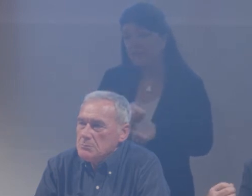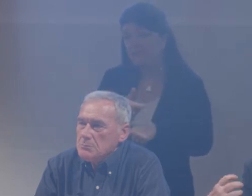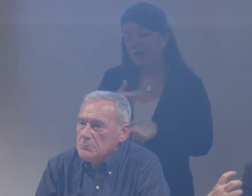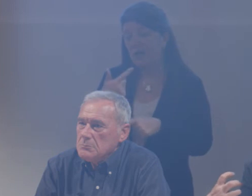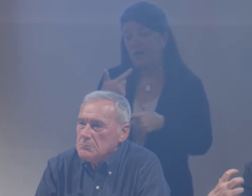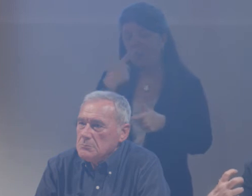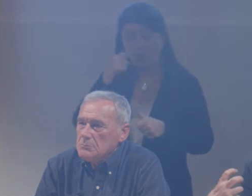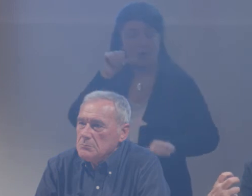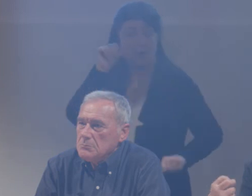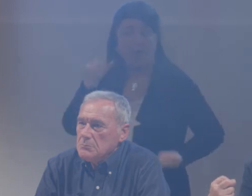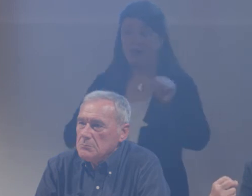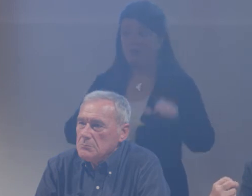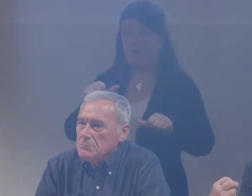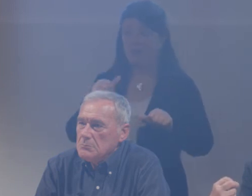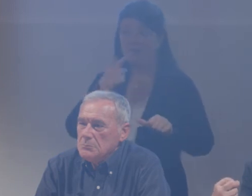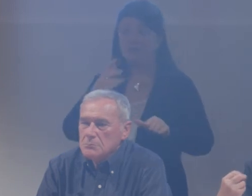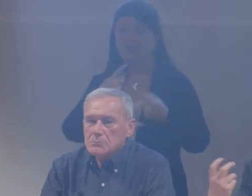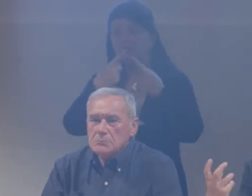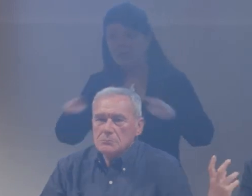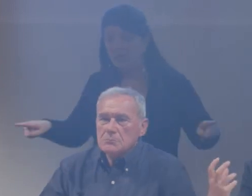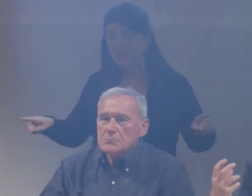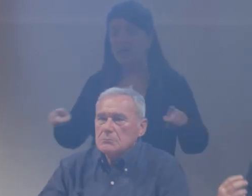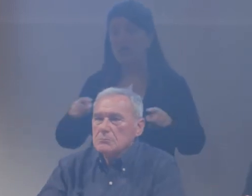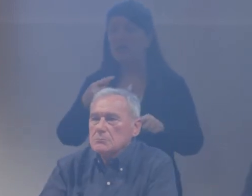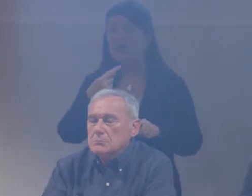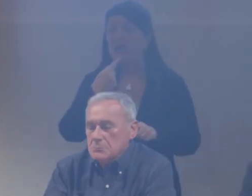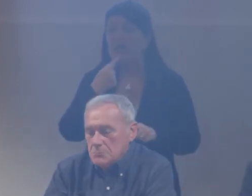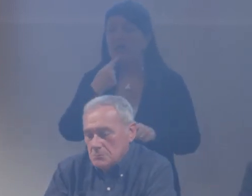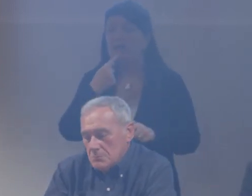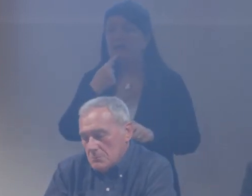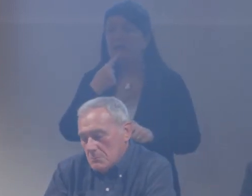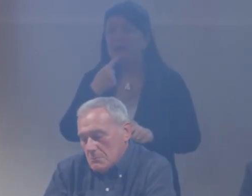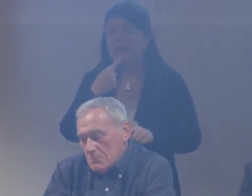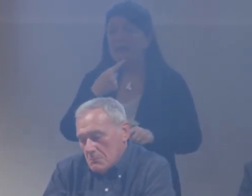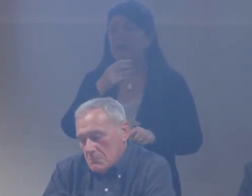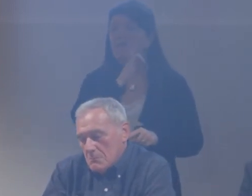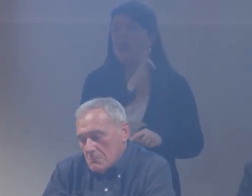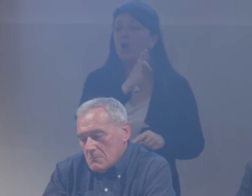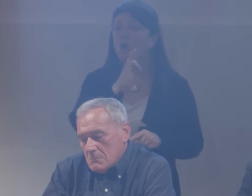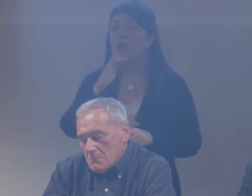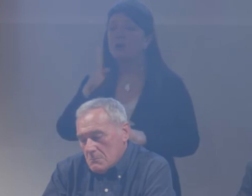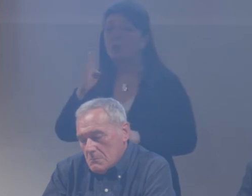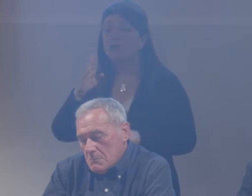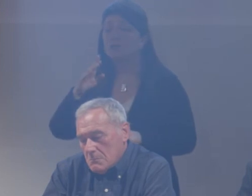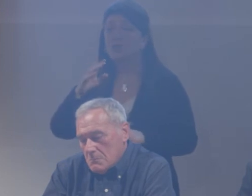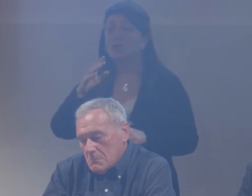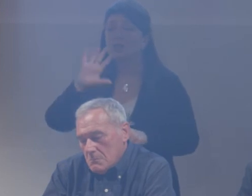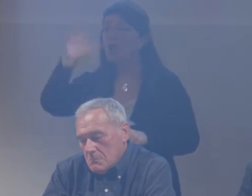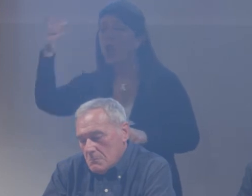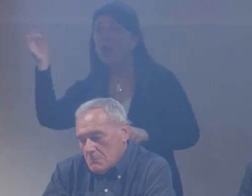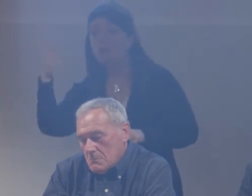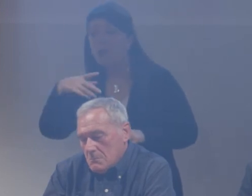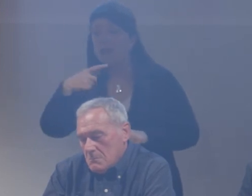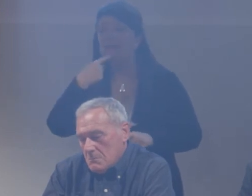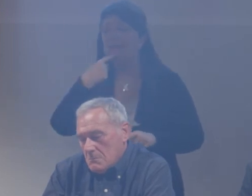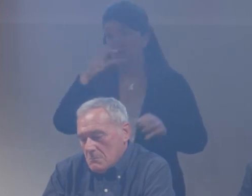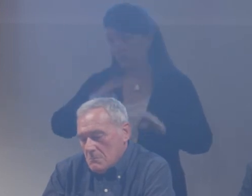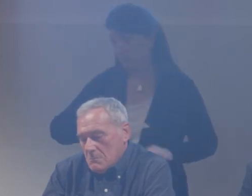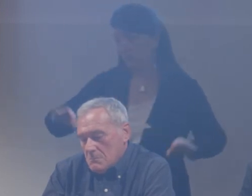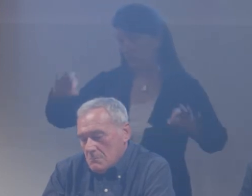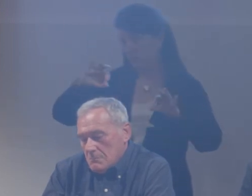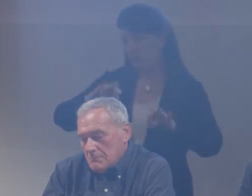scossa, di una e chi meglio di Falcone, Borsellino e tutto il pool antimafia poteva darlo. Quindi il